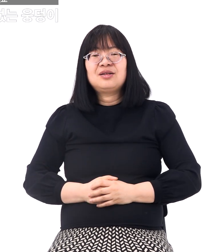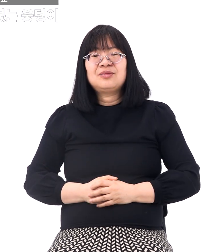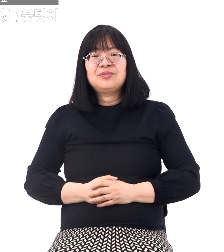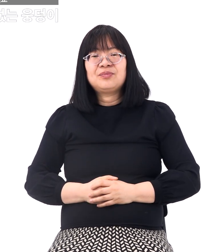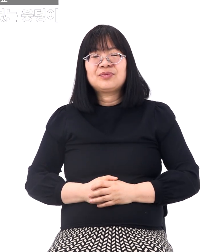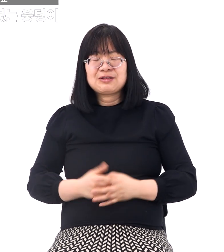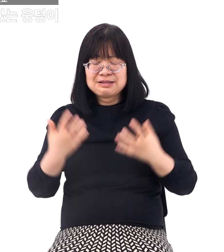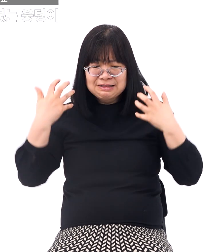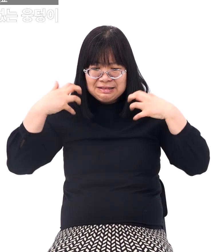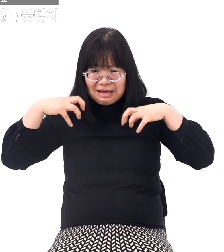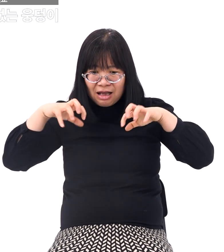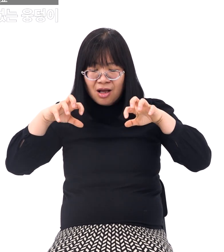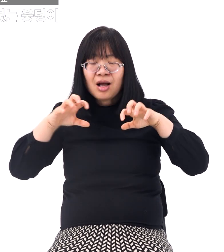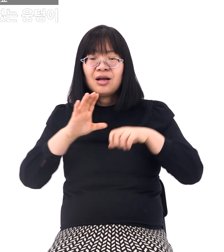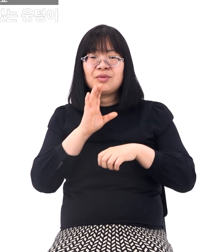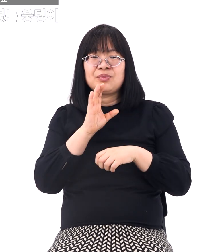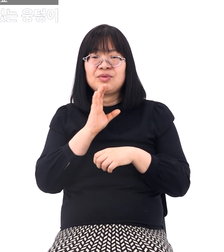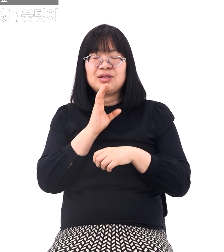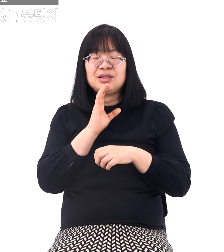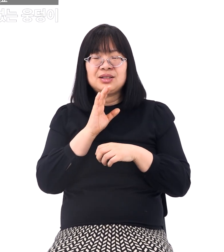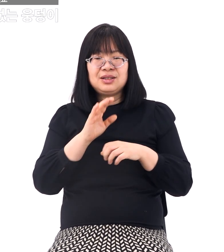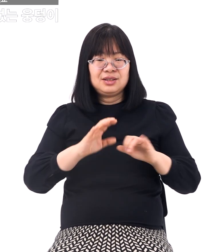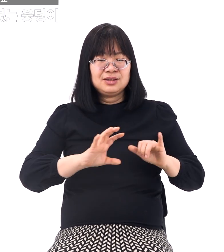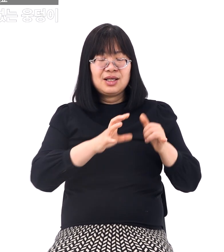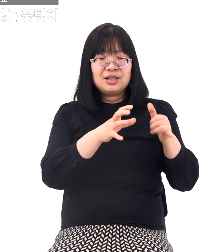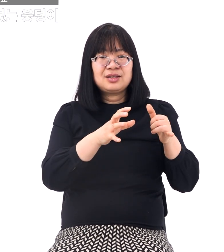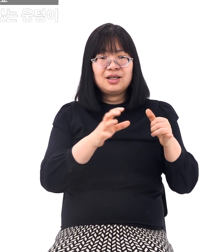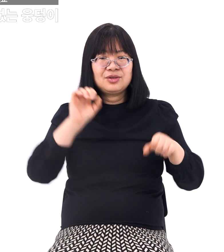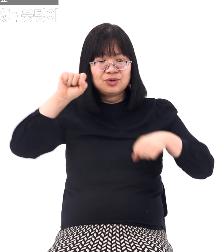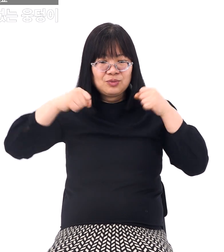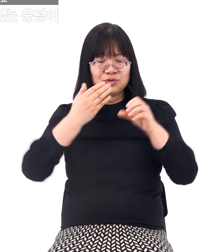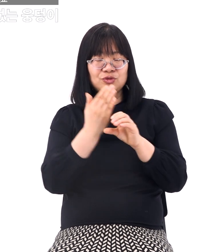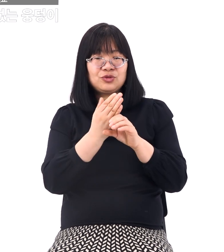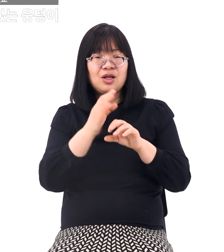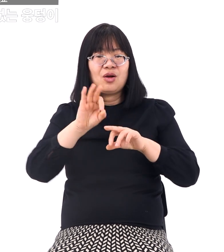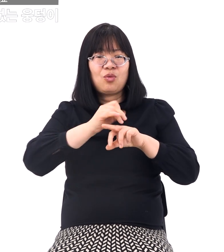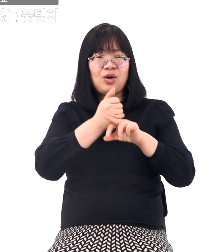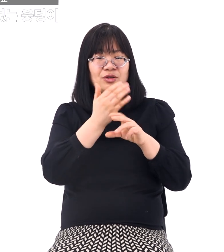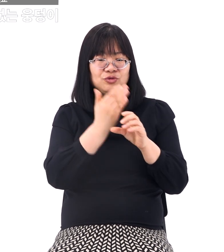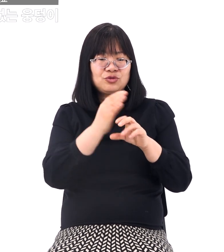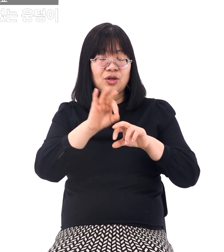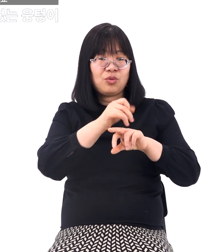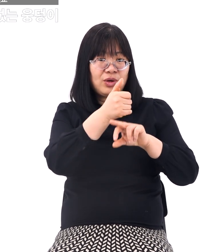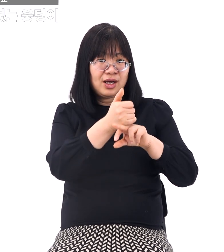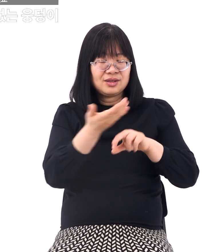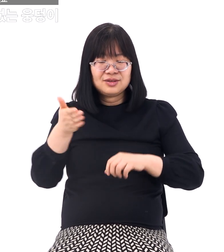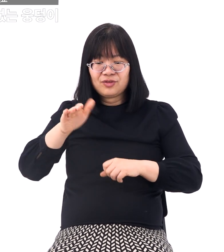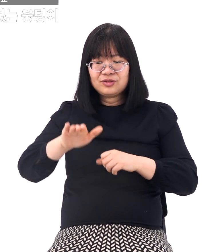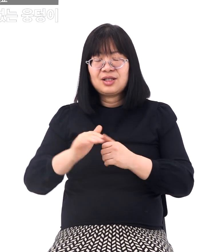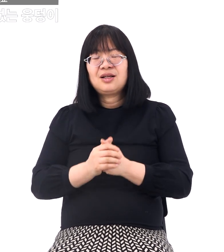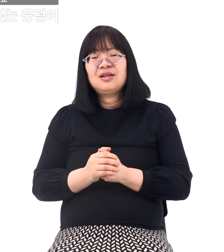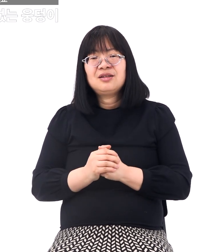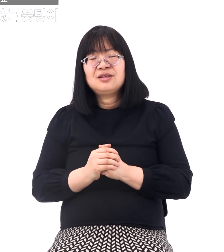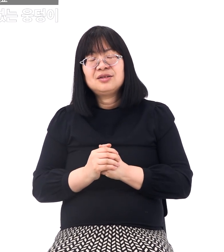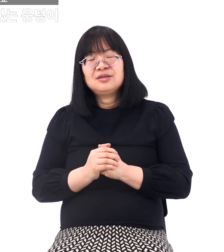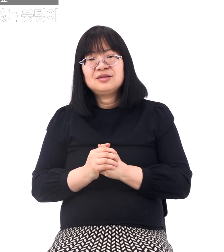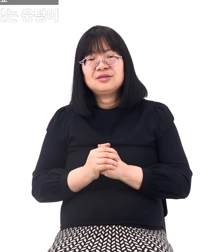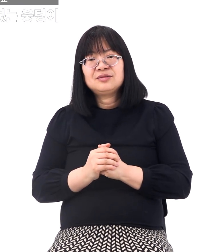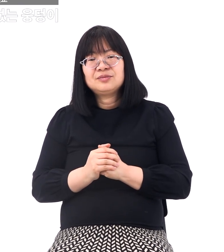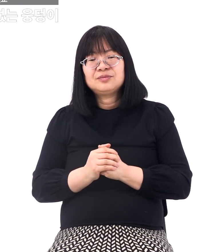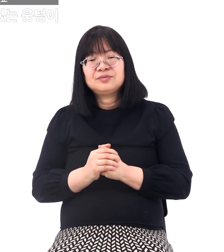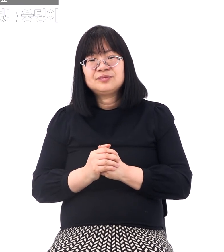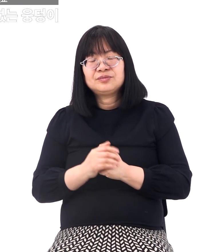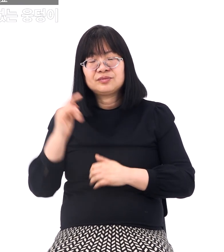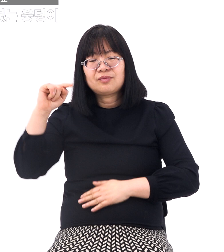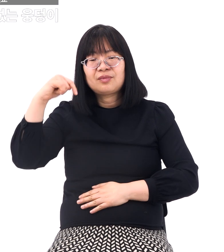그게 사자예요. 지상의 동물 중에 왕 중의 왕이죠. 자, 그런데